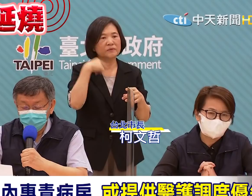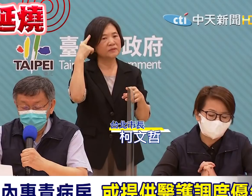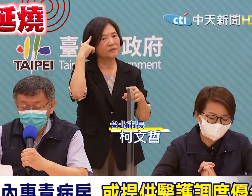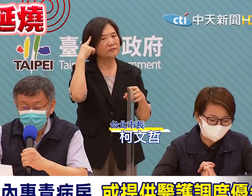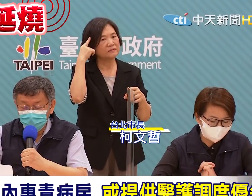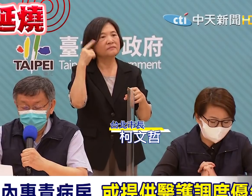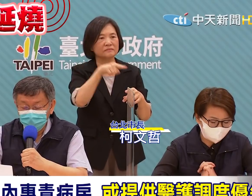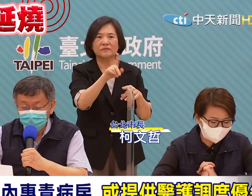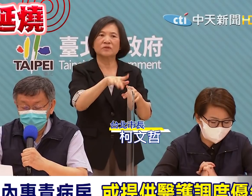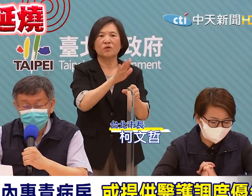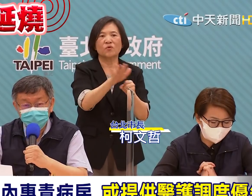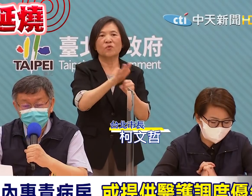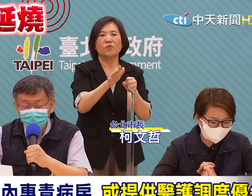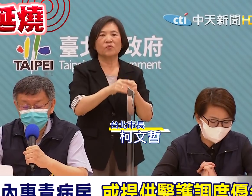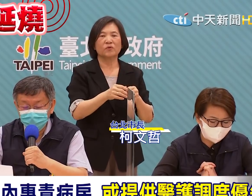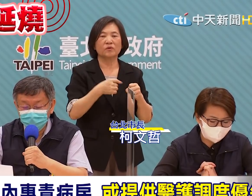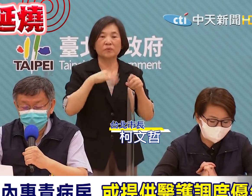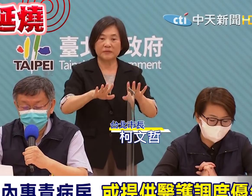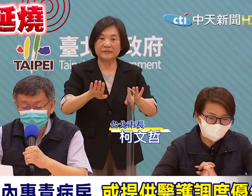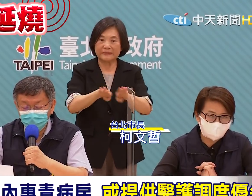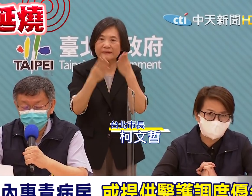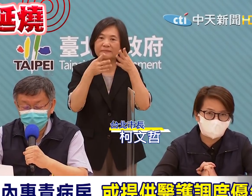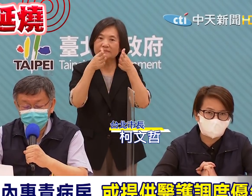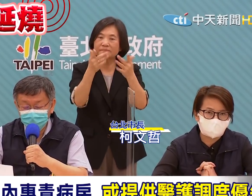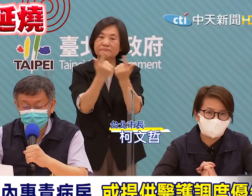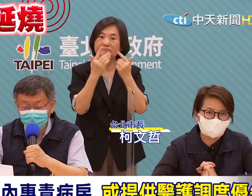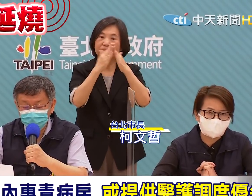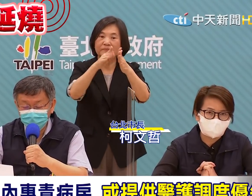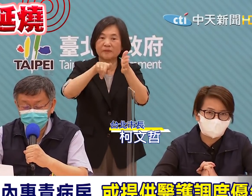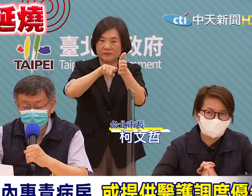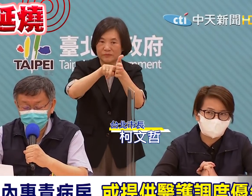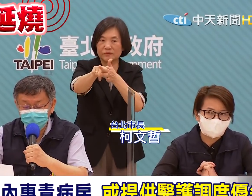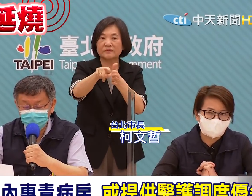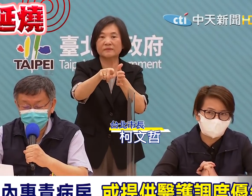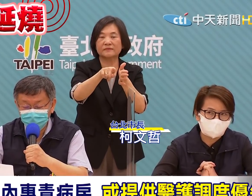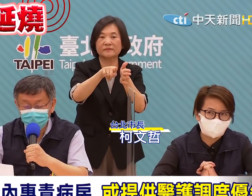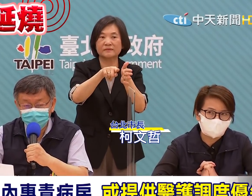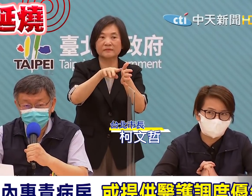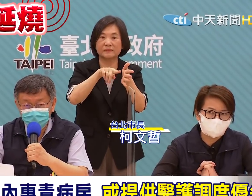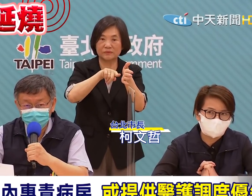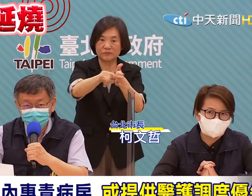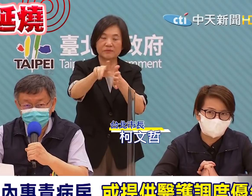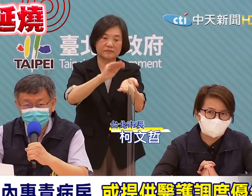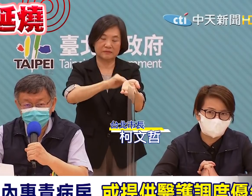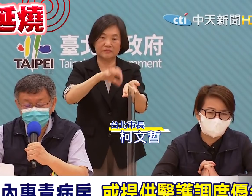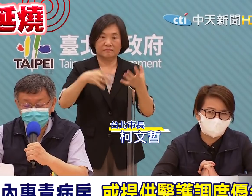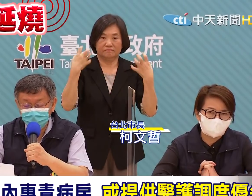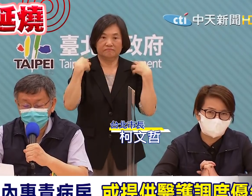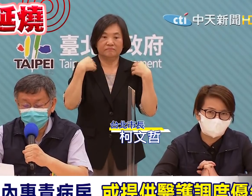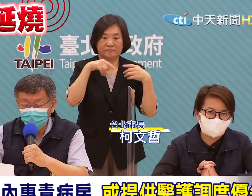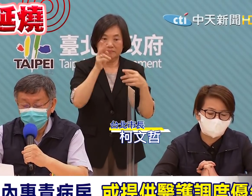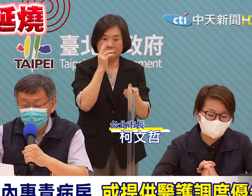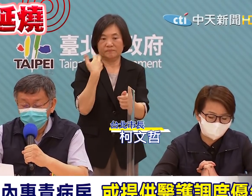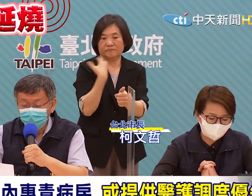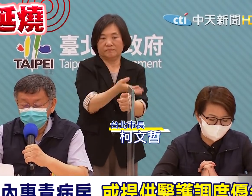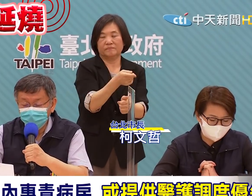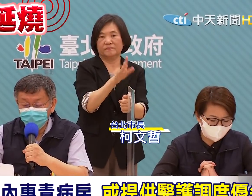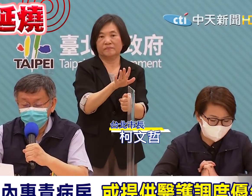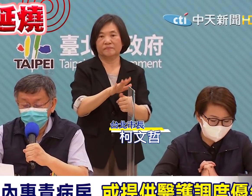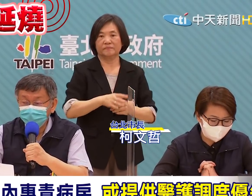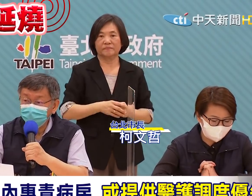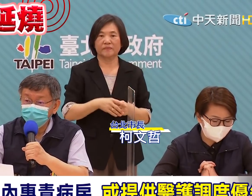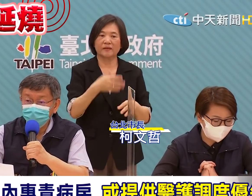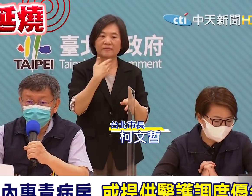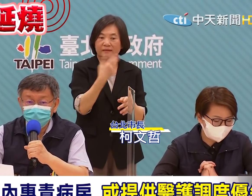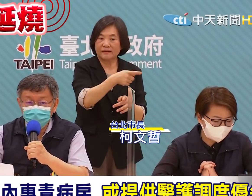调，你知道吗？这个台北市所有专责防疫那个防疫专责医院的这种调度权，你知道吗？这些问题